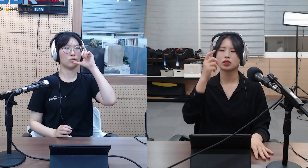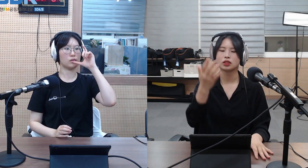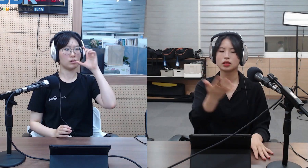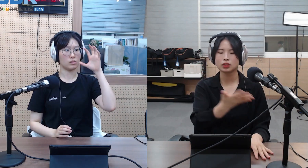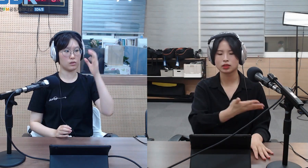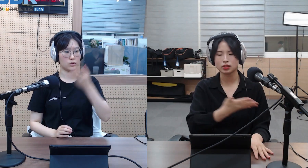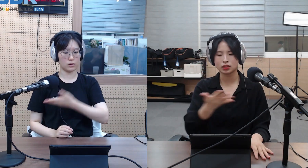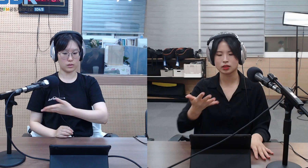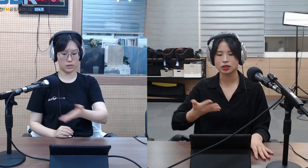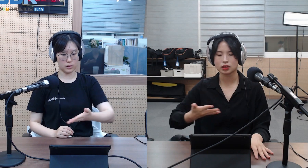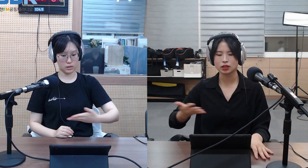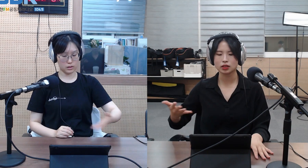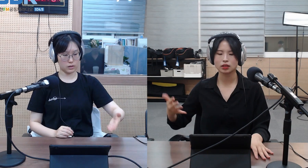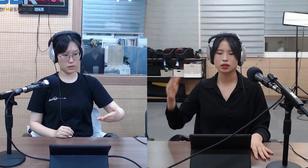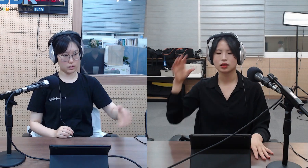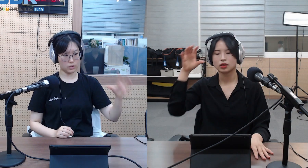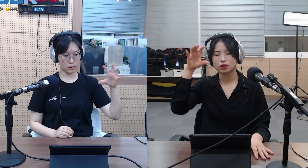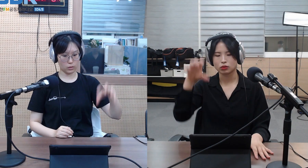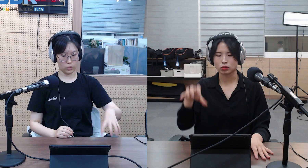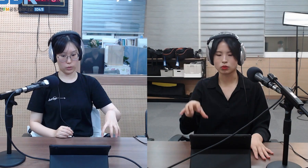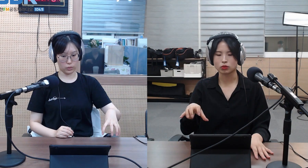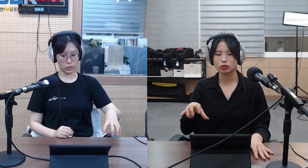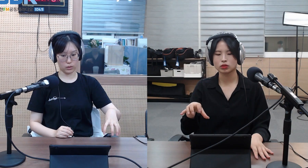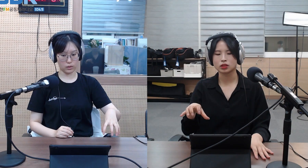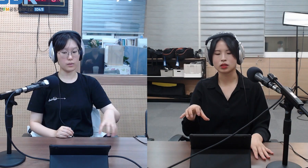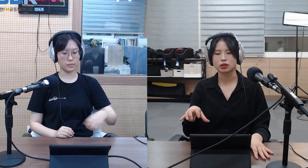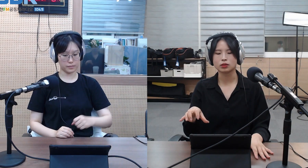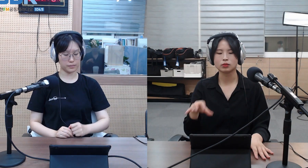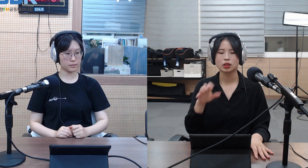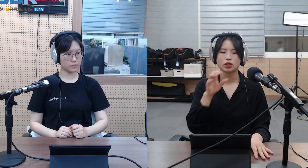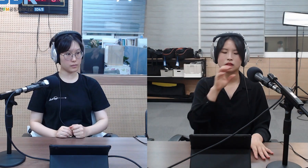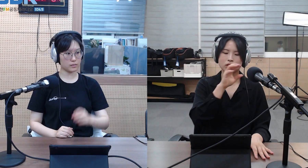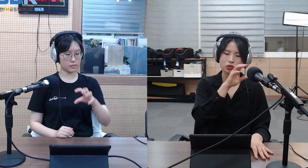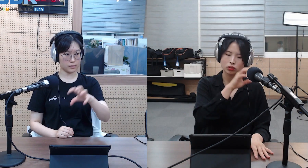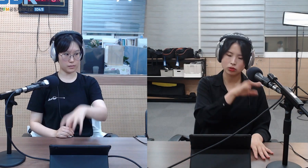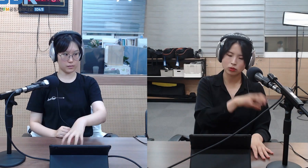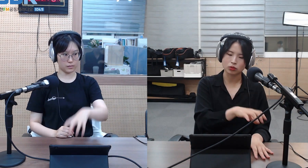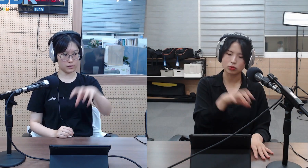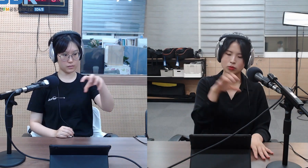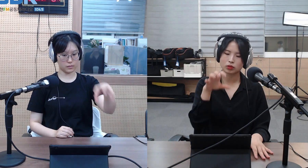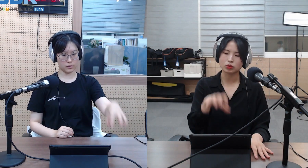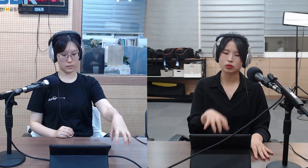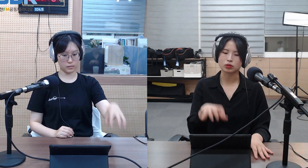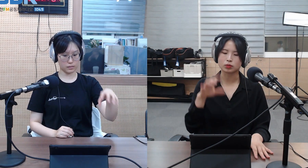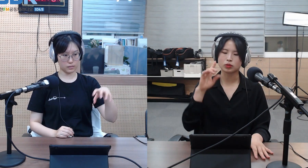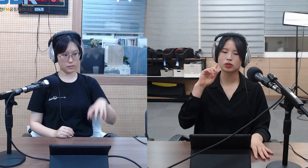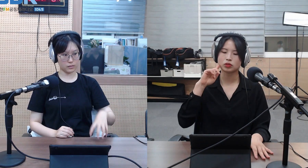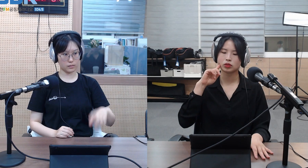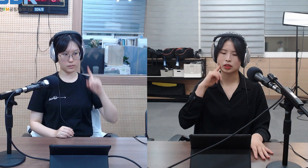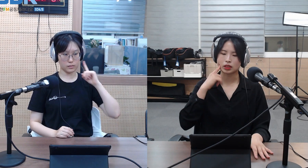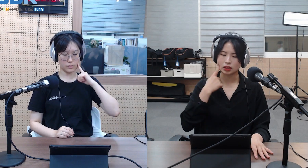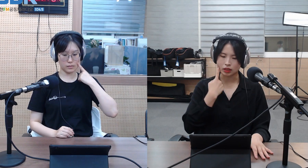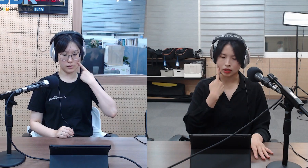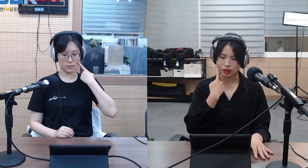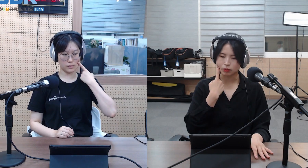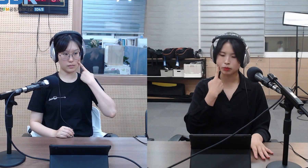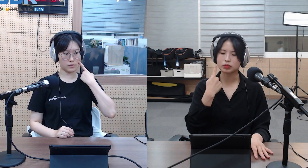물이 흐르는 곳 그다음 서촌 골목